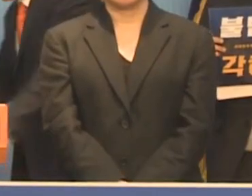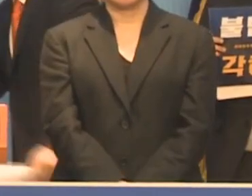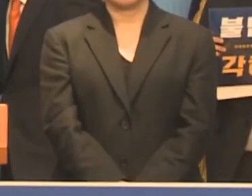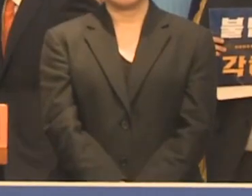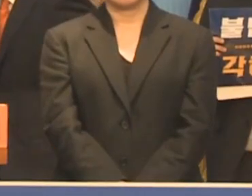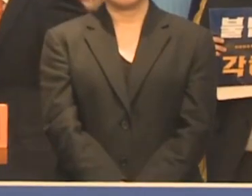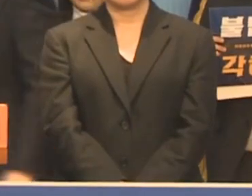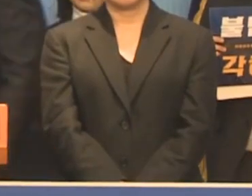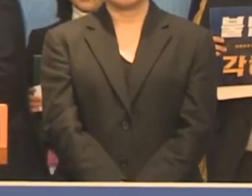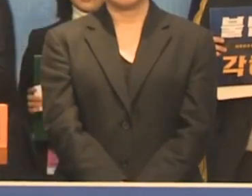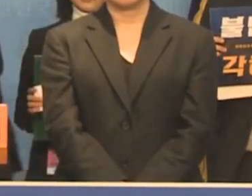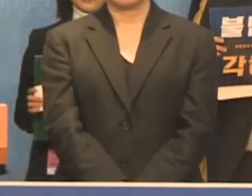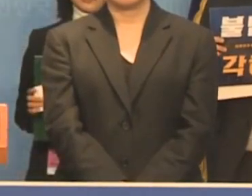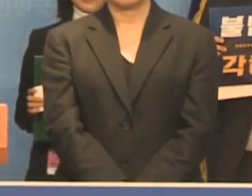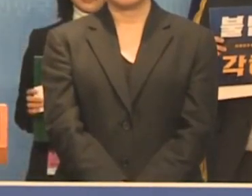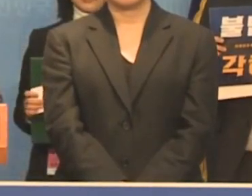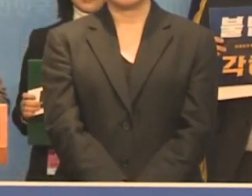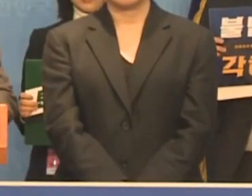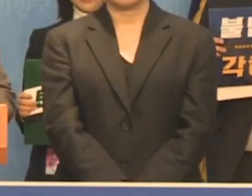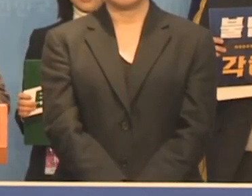먼저.